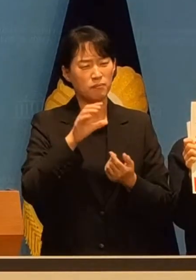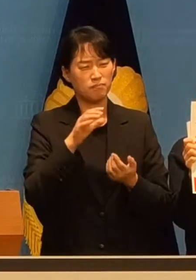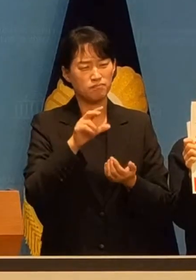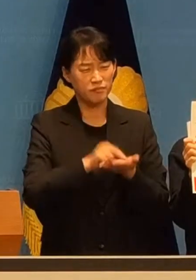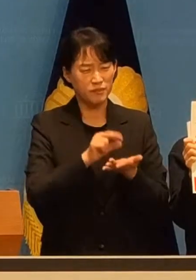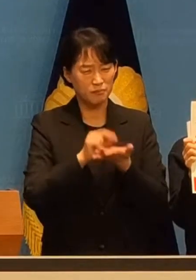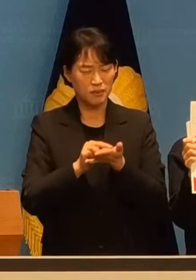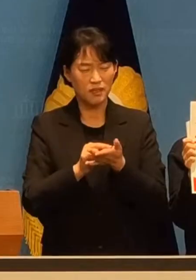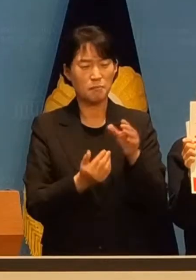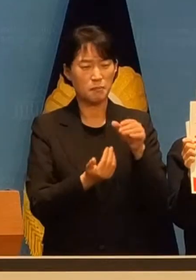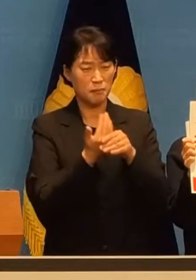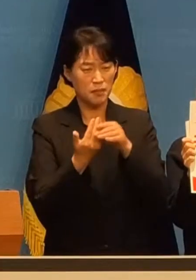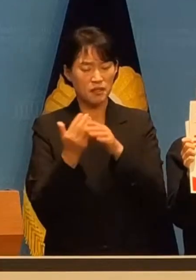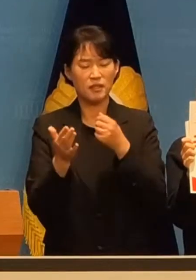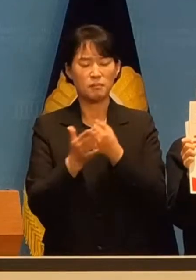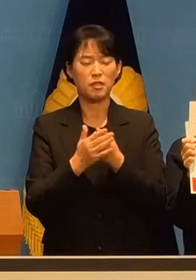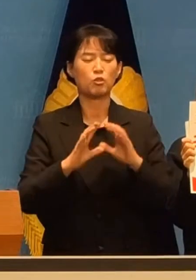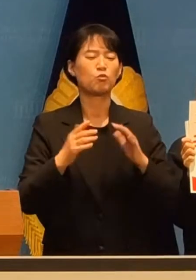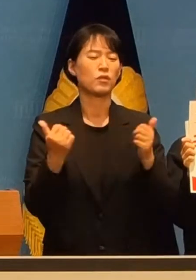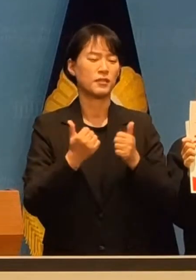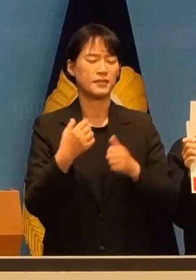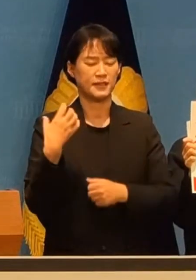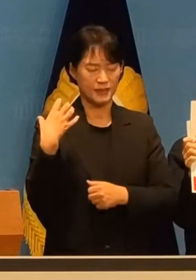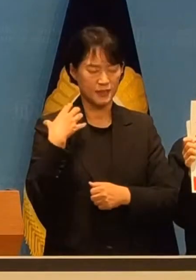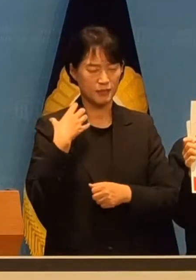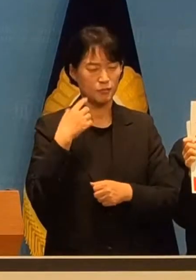국회에서 책임을 마땅하게 물어야 된다고 생각합니다.